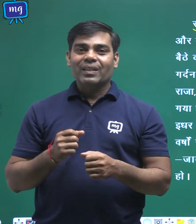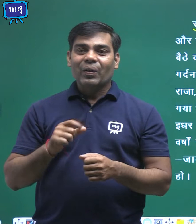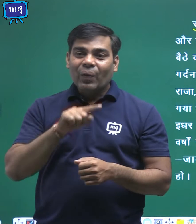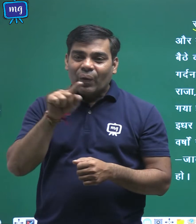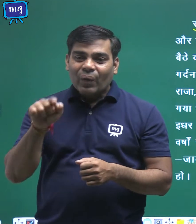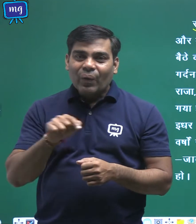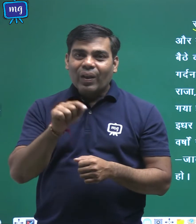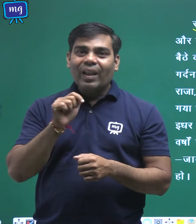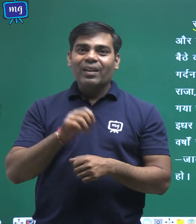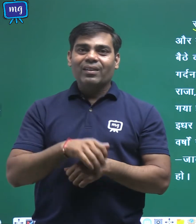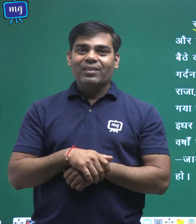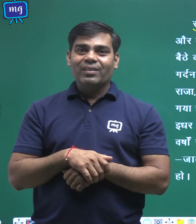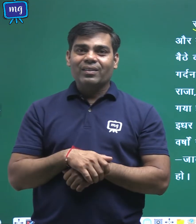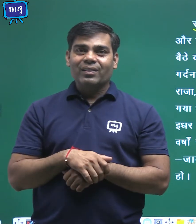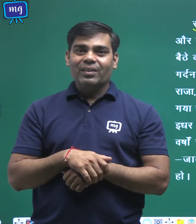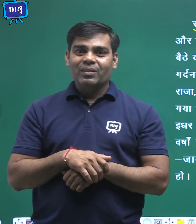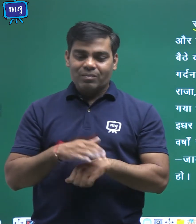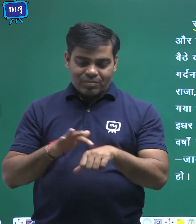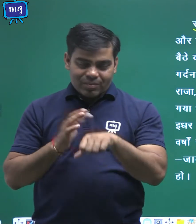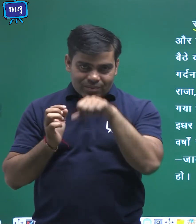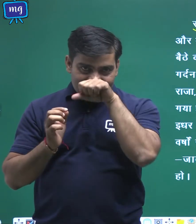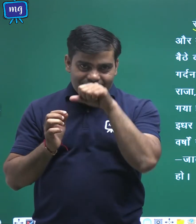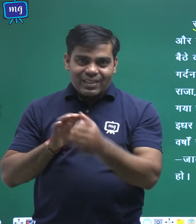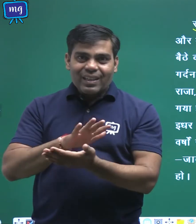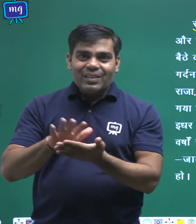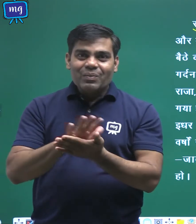गोल, घी से चुपड़ी